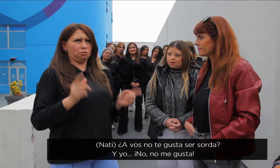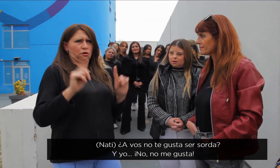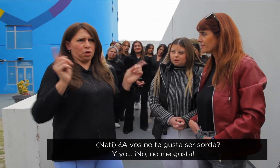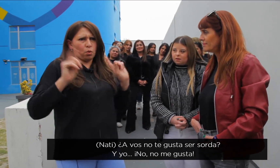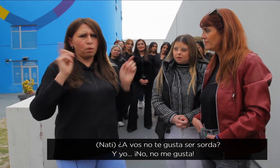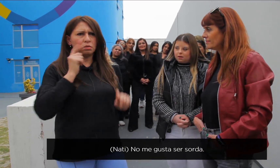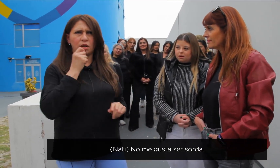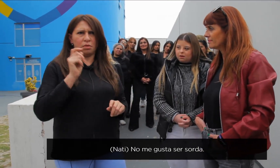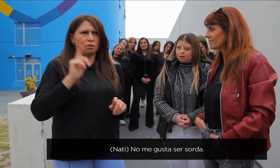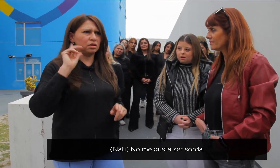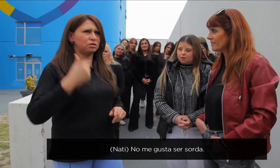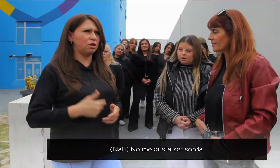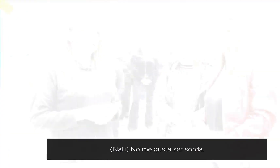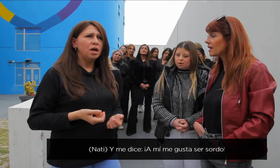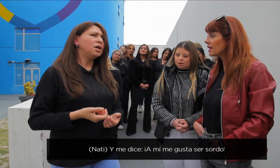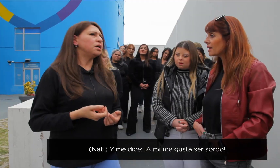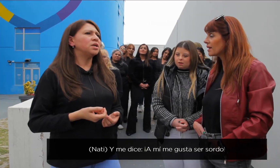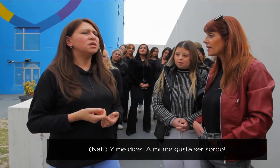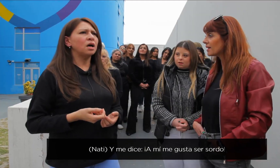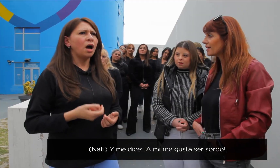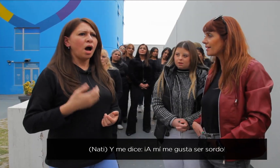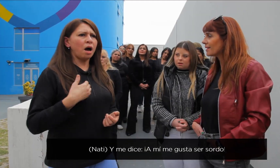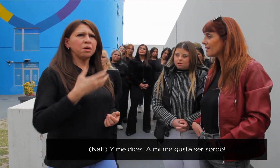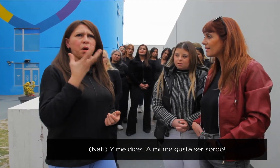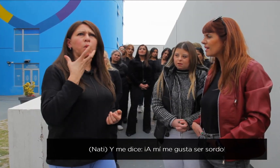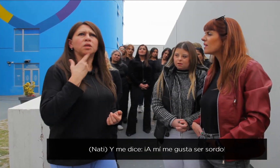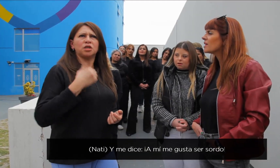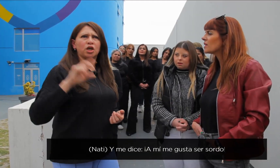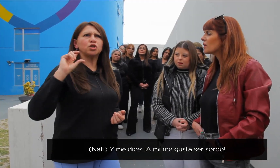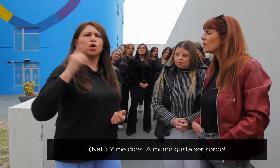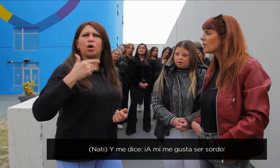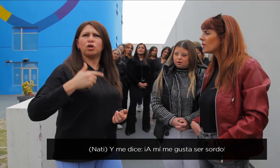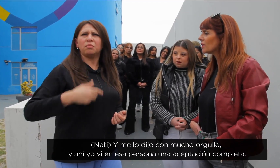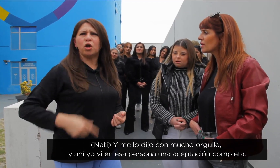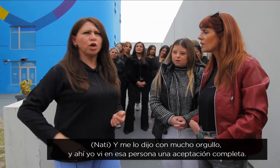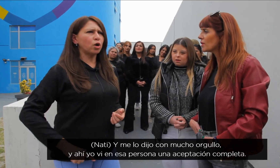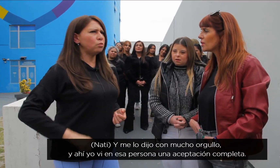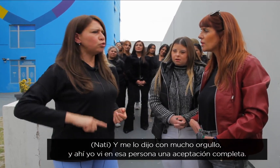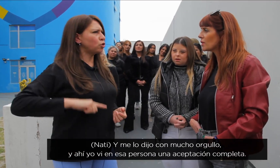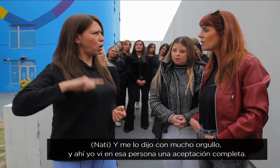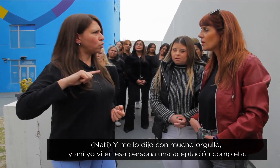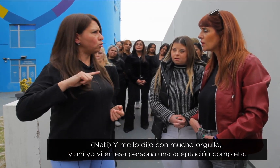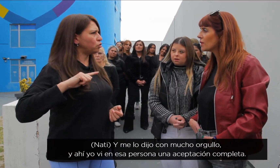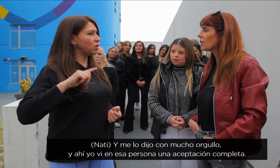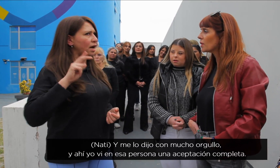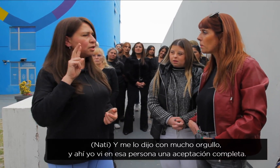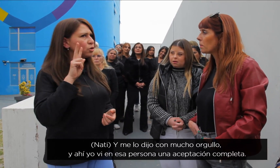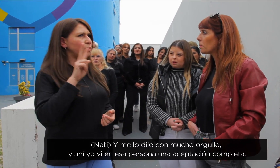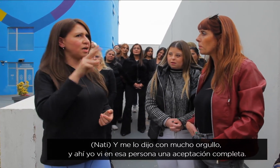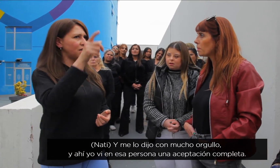no me gusta, no me gusta ser sorda. Y me dice, a mí me gusta ser sorda. Y me lo dijo con mucho orgullo. Y ahí yo vi en